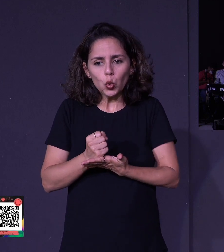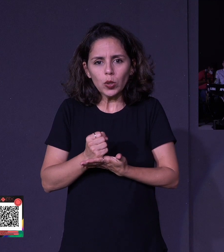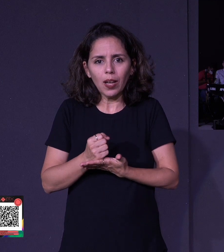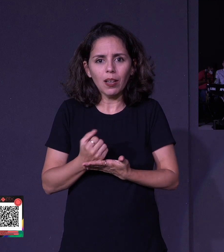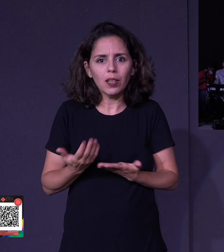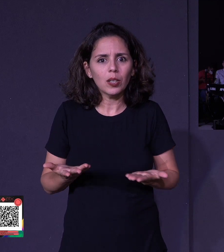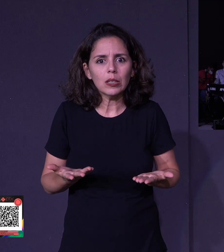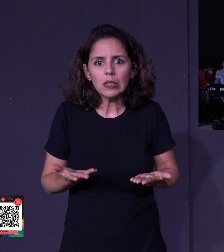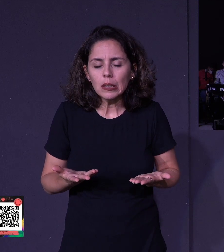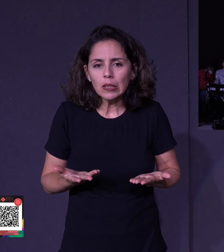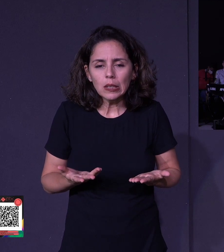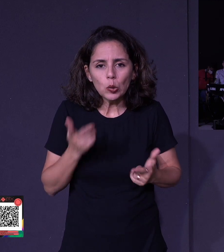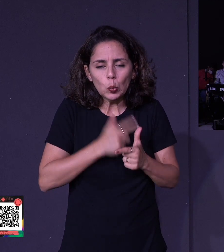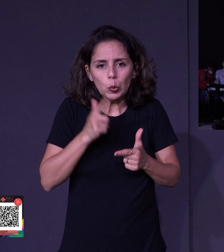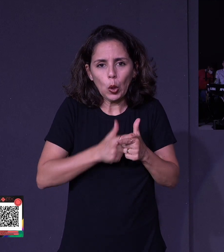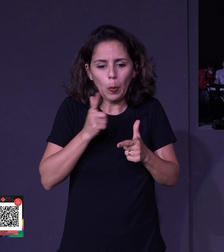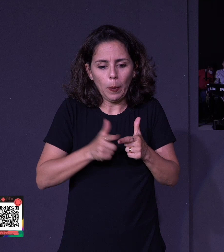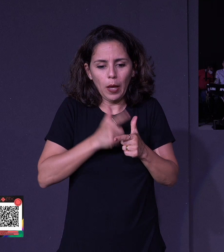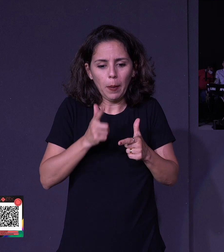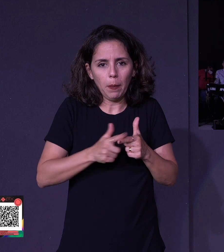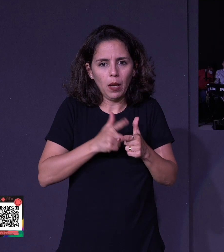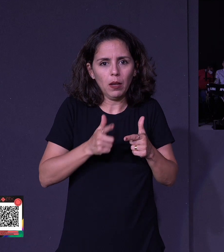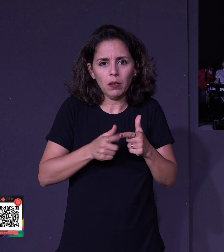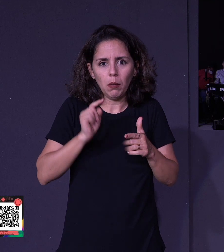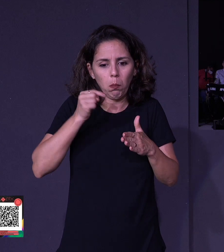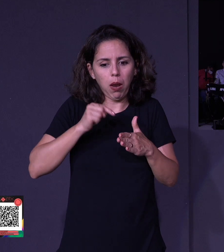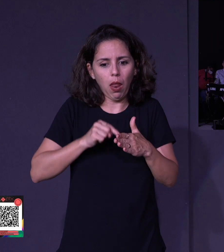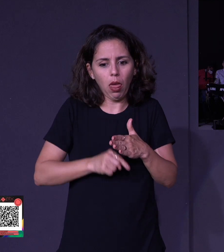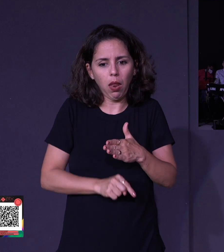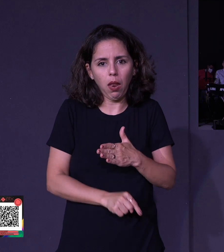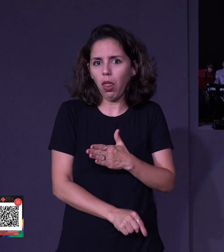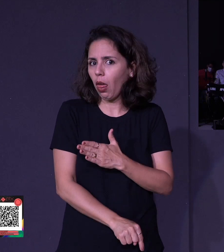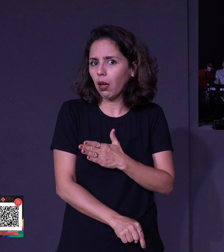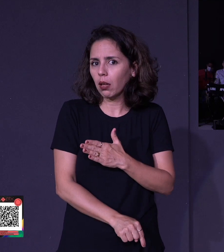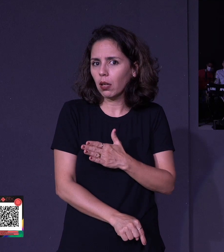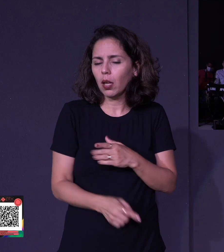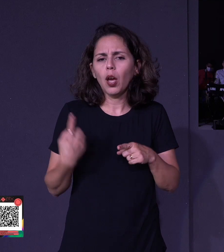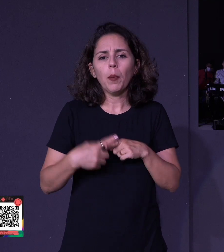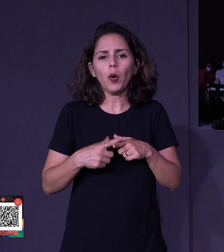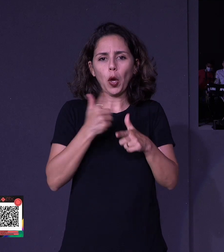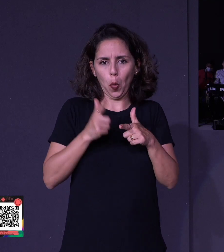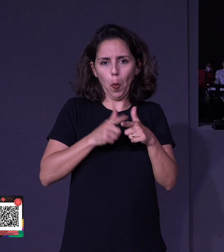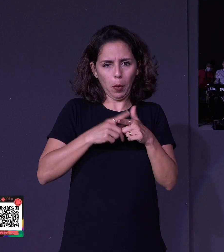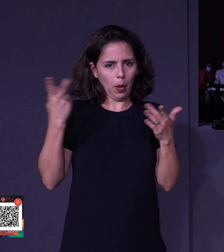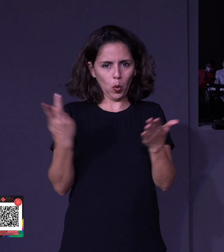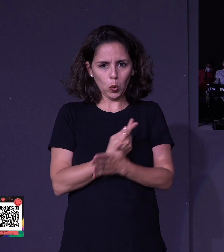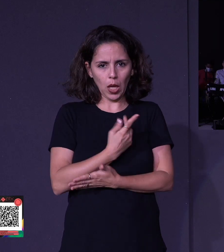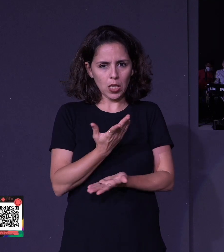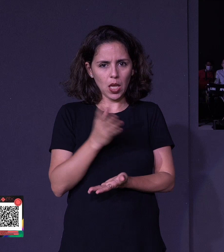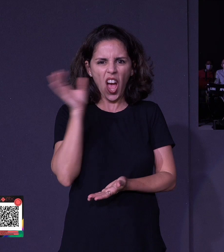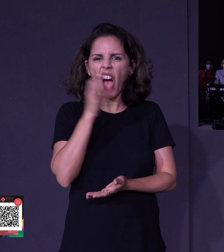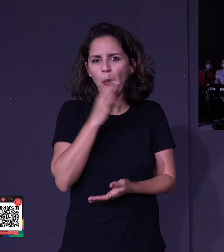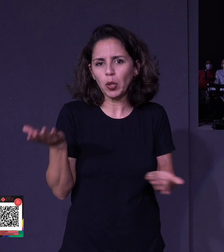Só que uma crise numa família, num casamento, nunca se instaura da noite para o dia. Não é de repente. Na verdade,